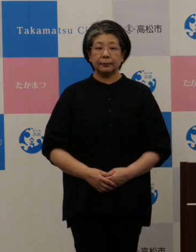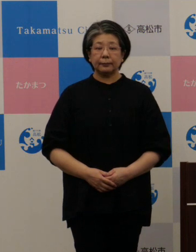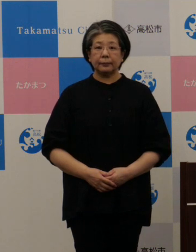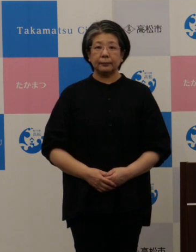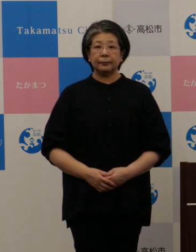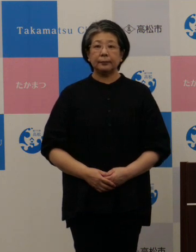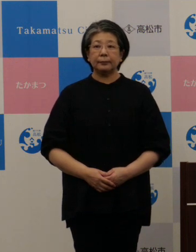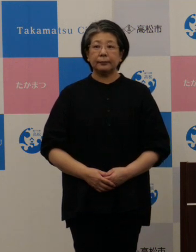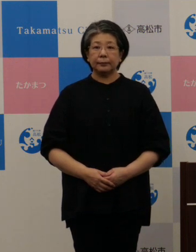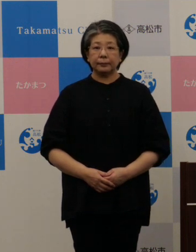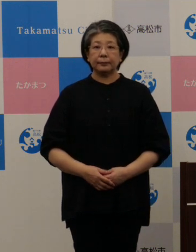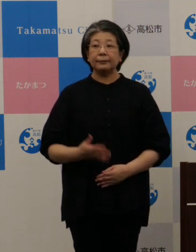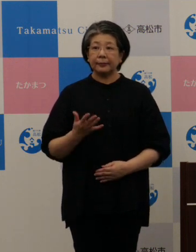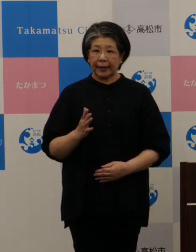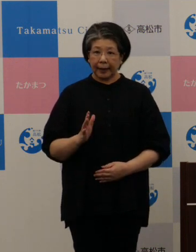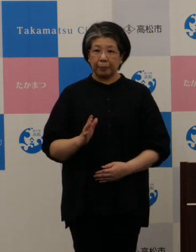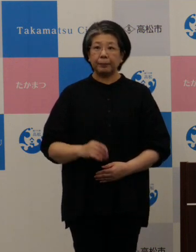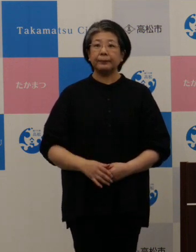よろしいでしょうか。